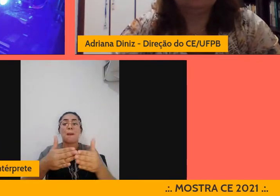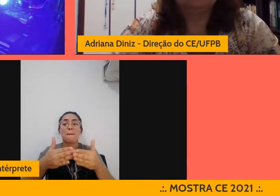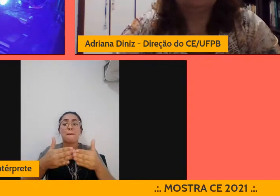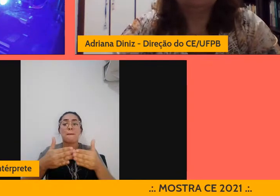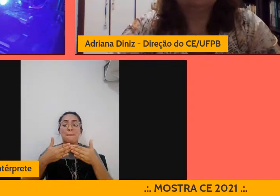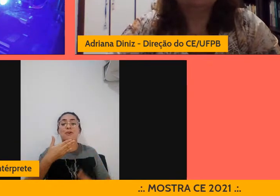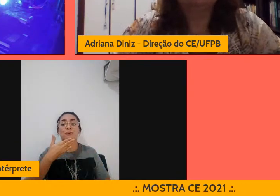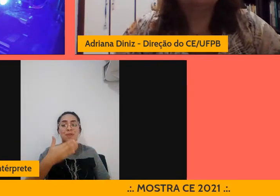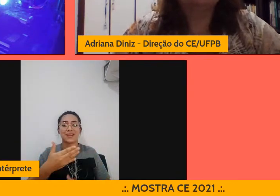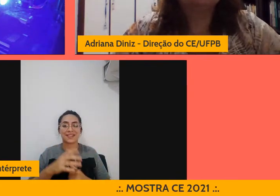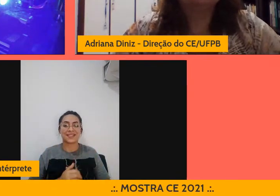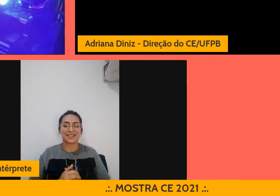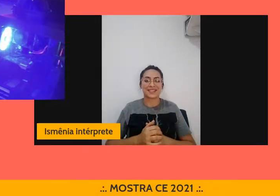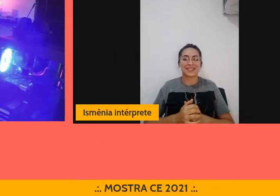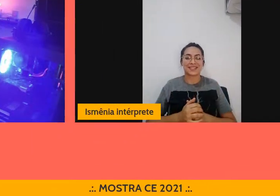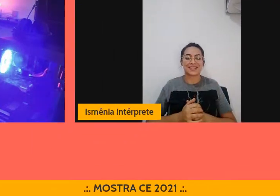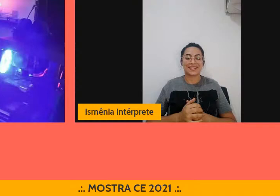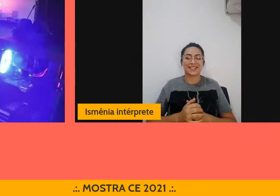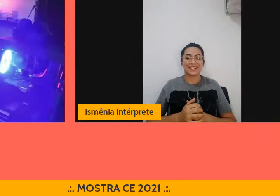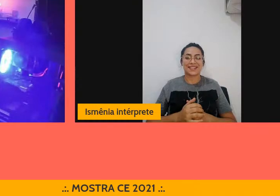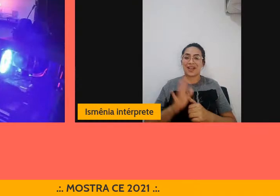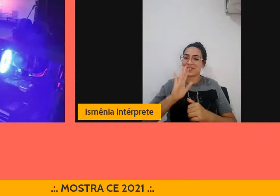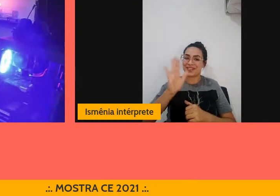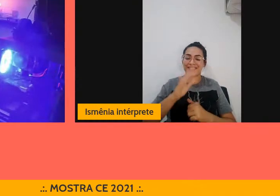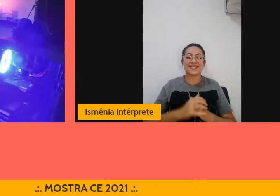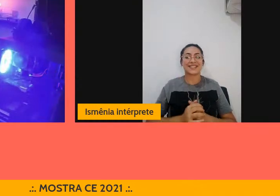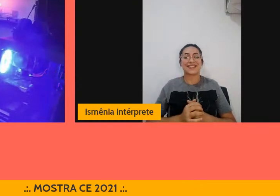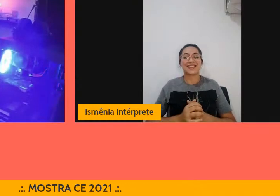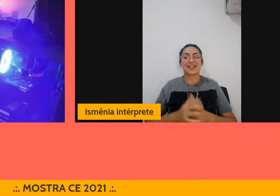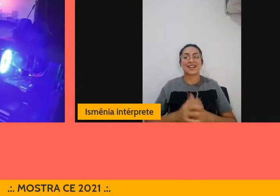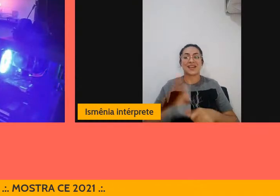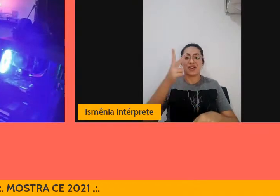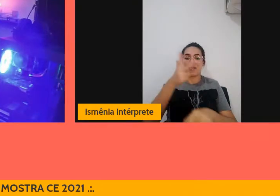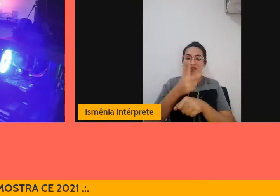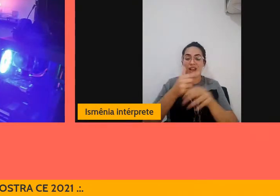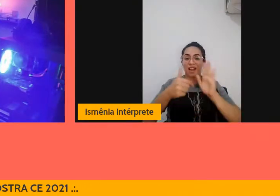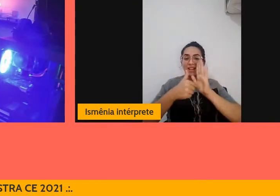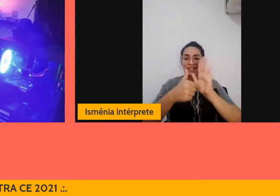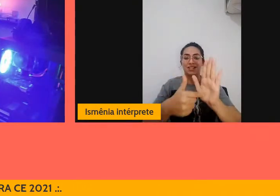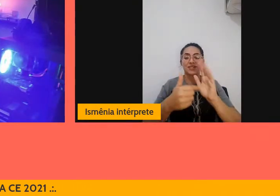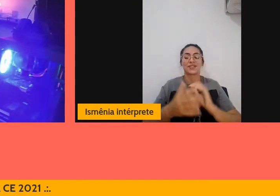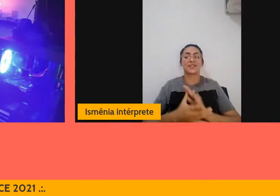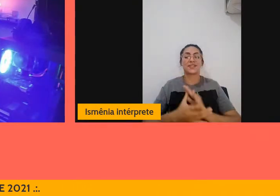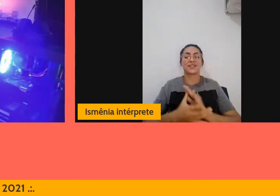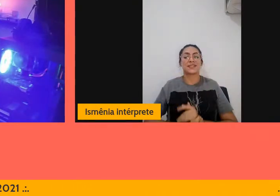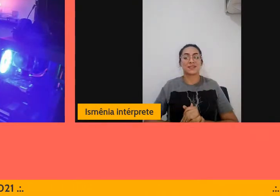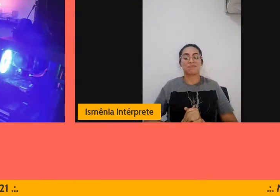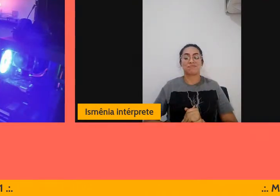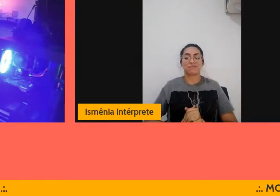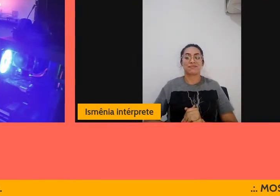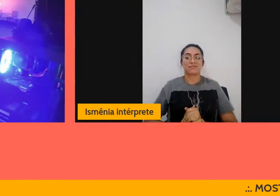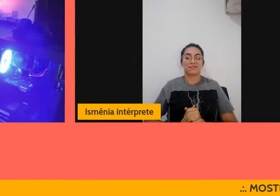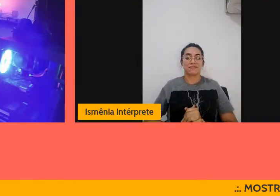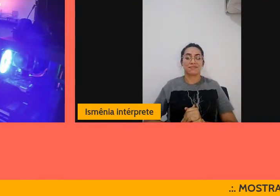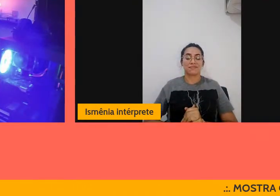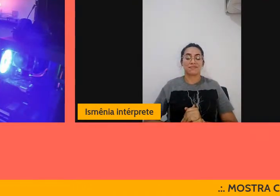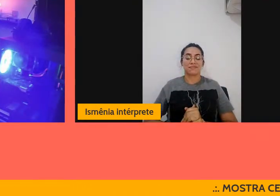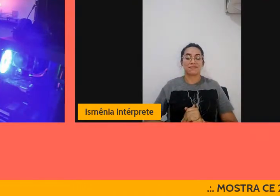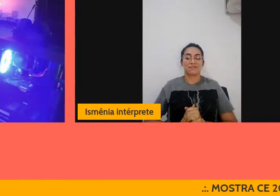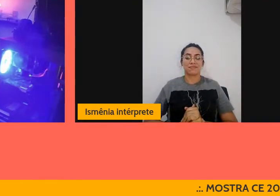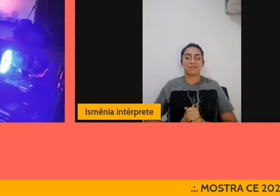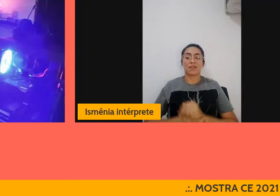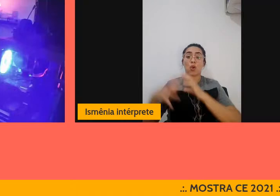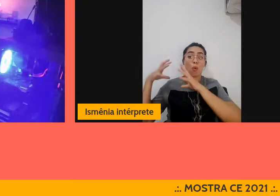sai fora, a Adriana também, e eu vou pegar e passar agora um vídeo aqui, que